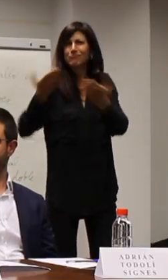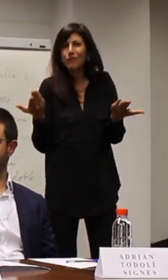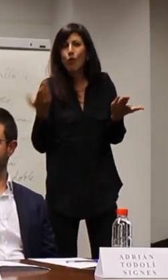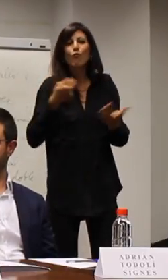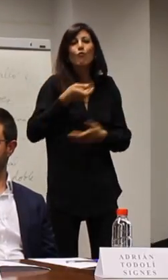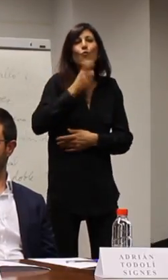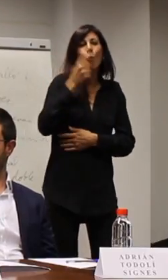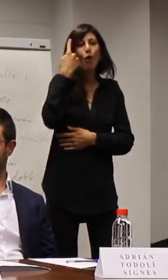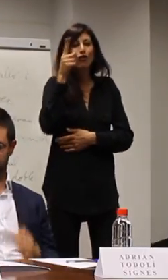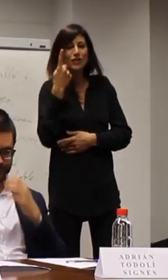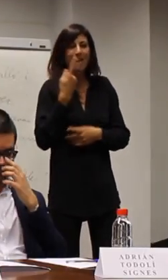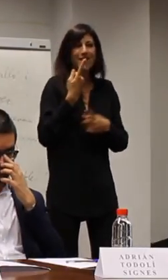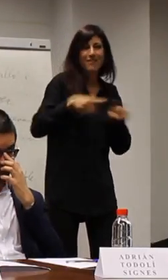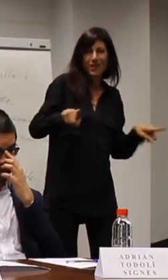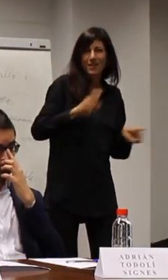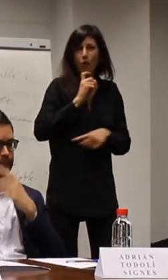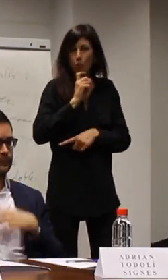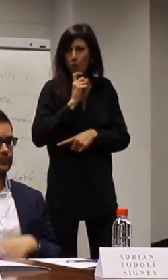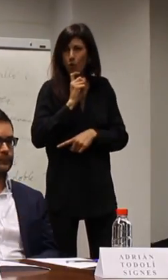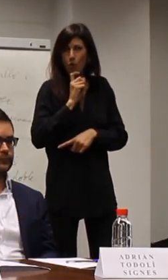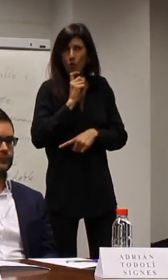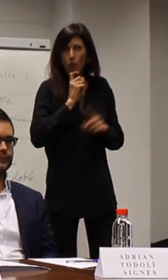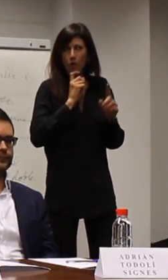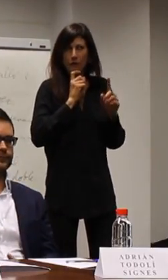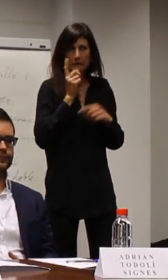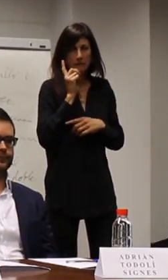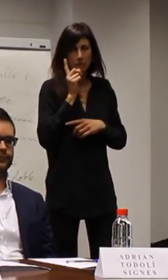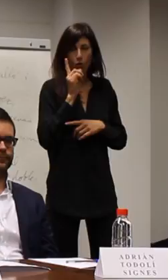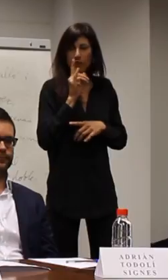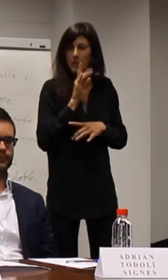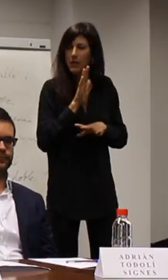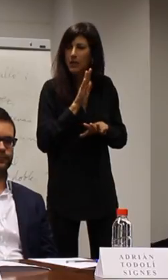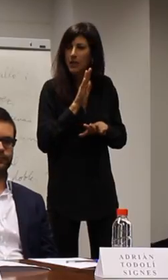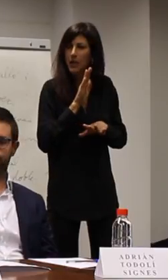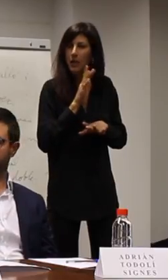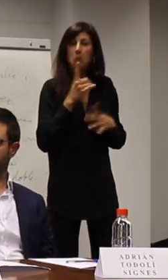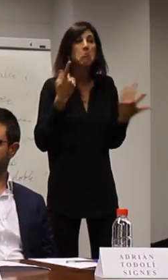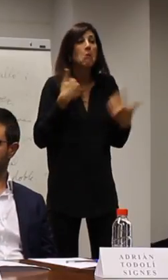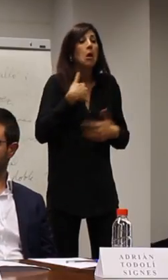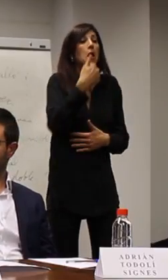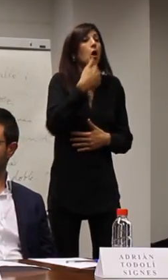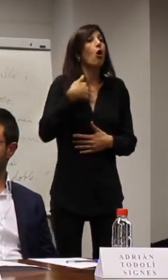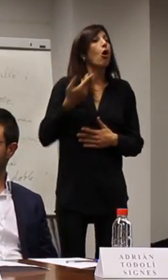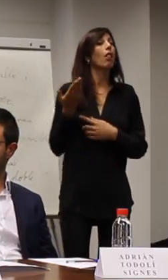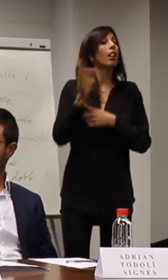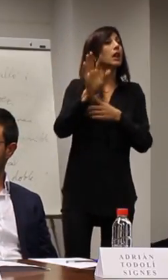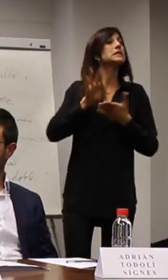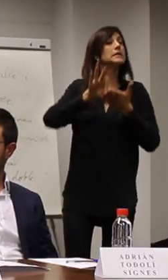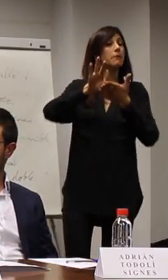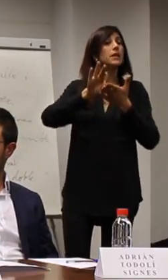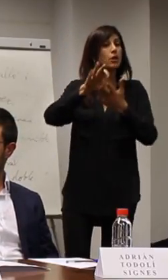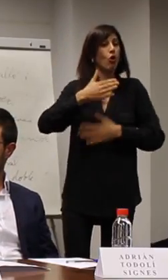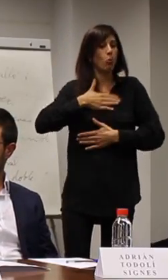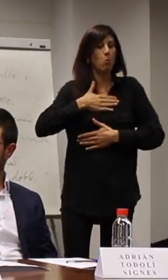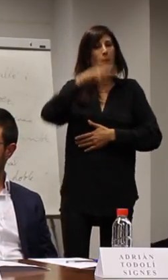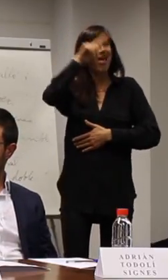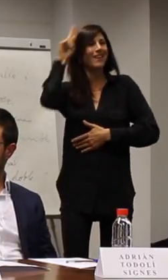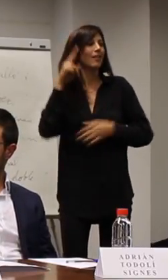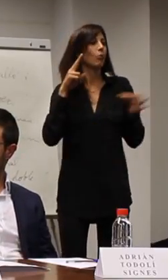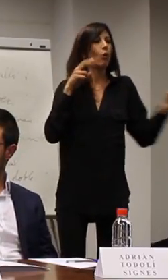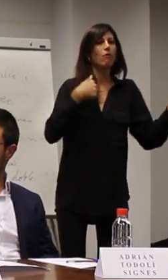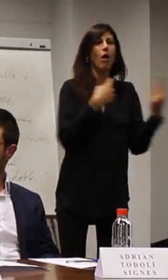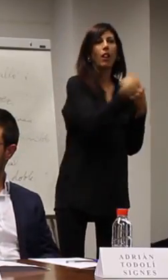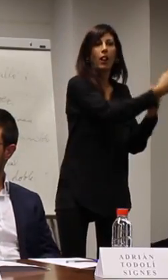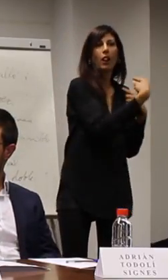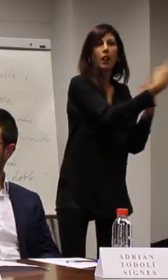dice que va a ir todos los días desde Alcalá a Madrid y que quien quiera va con él. Y ese es realmente, sé que es un. A mí me da igual que